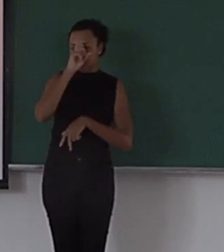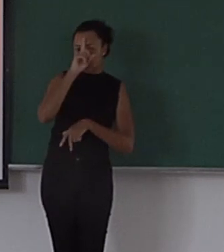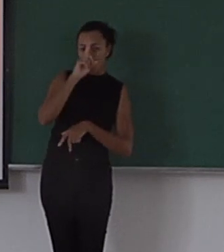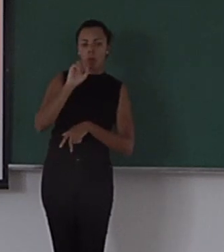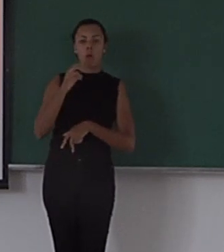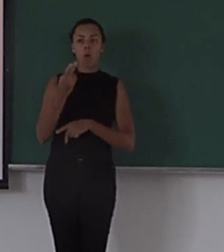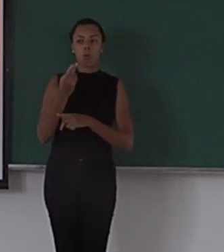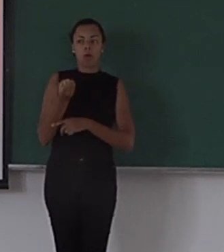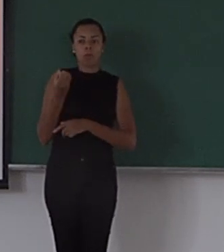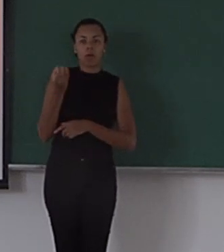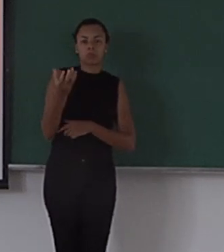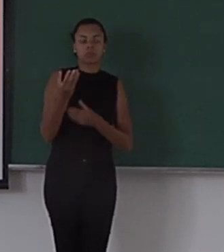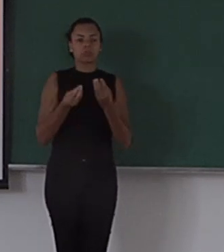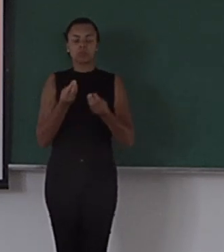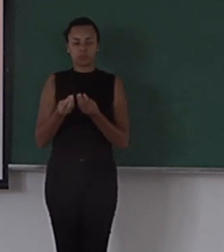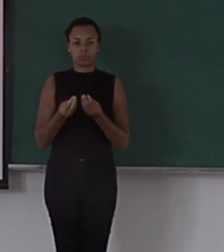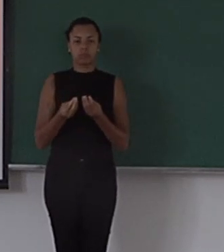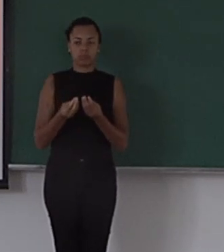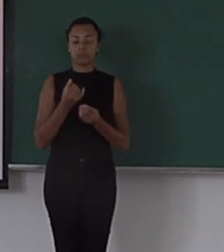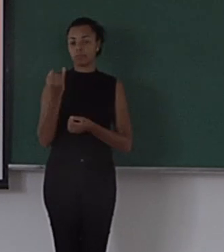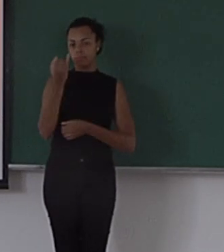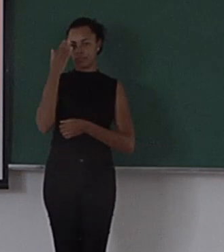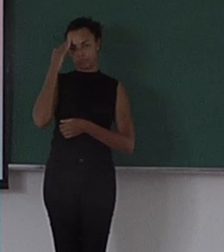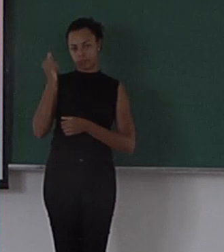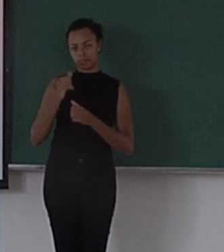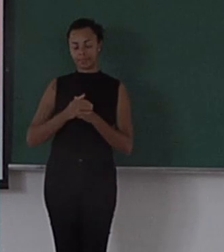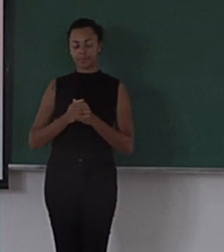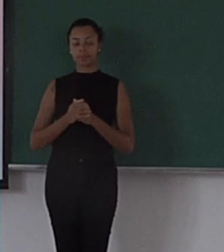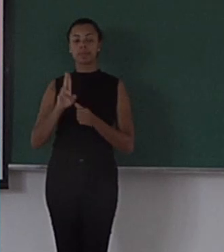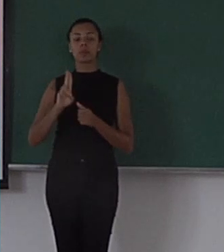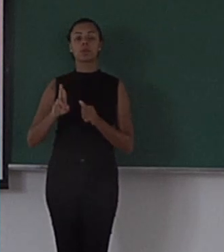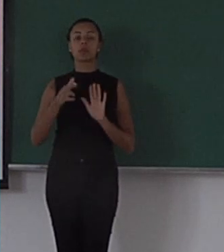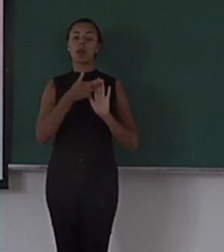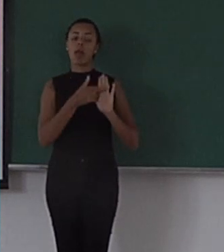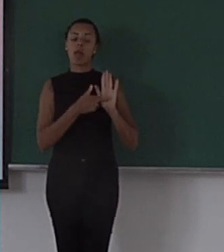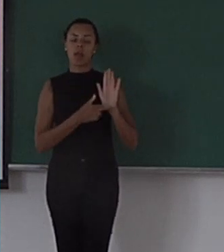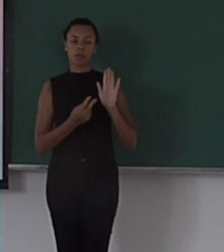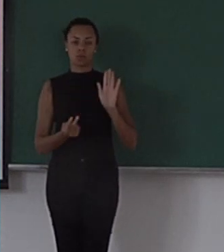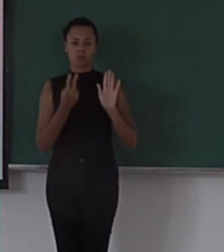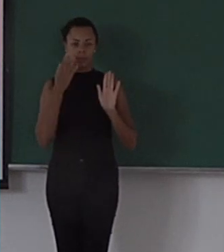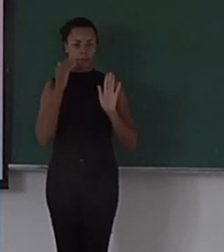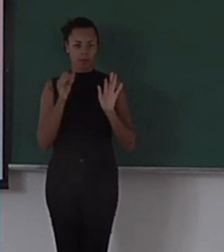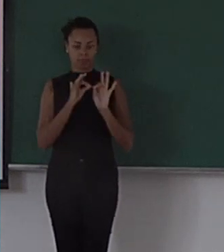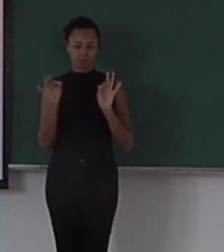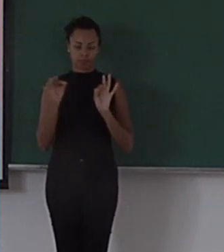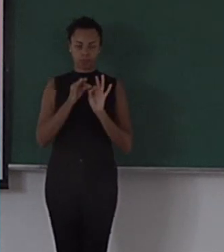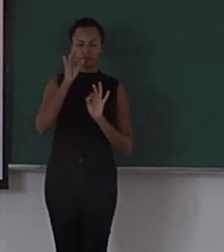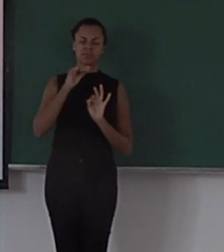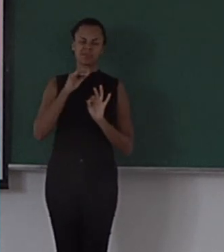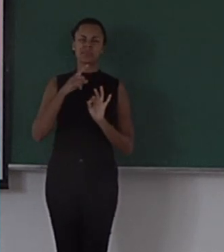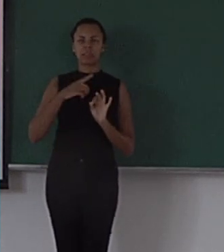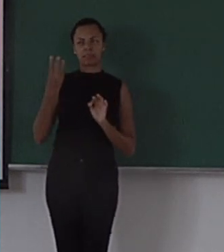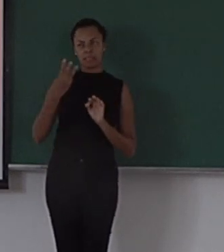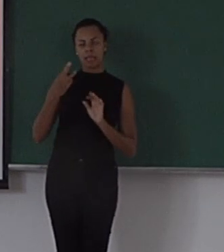tratar ambulatorialmente. Então essa classificação é importante. E a gente usa basicamente duas regras básicas. Tem uma terceira que eu tirei daqui,